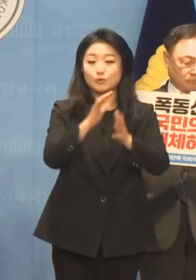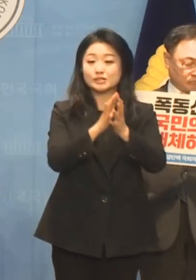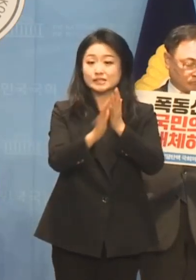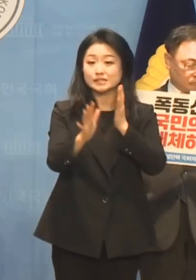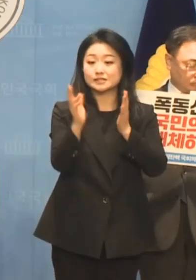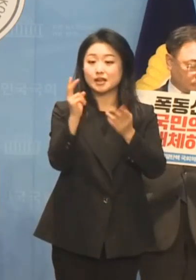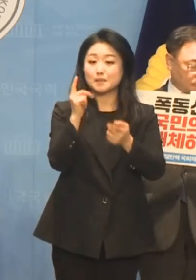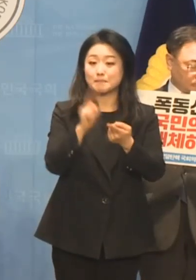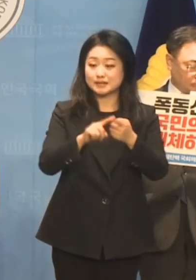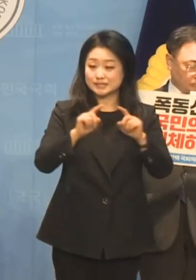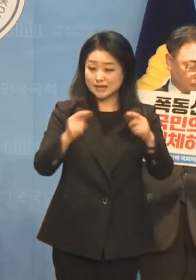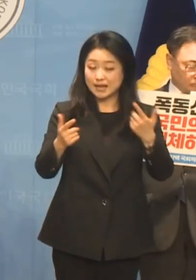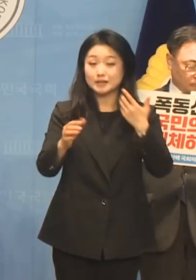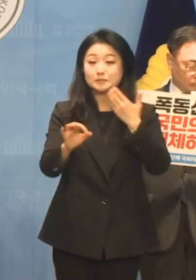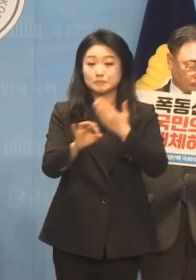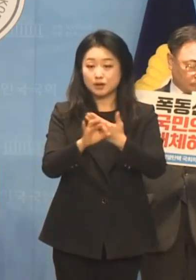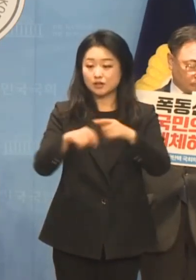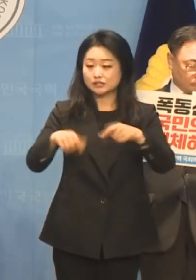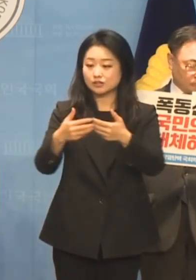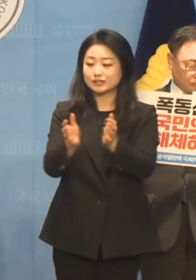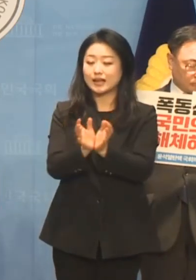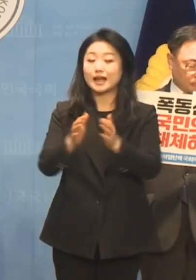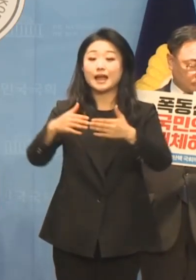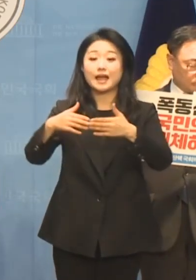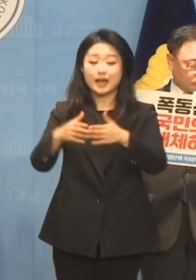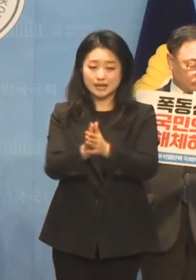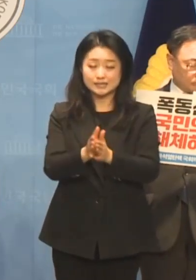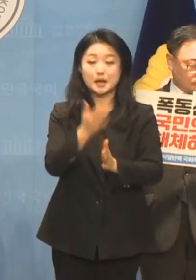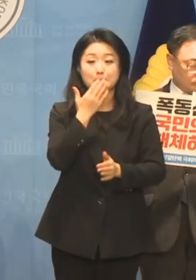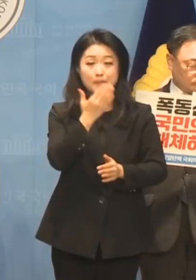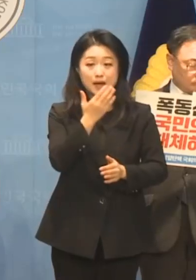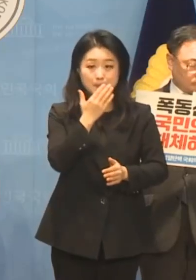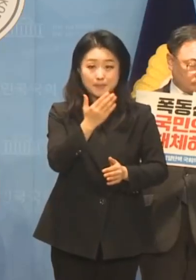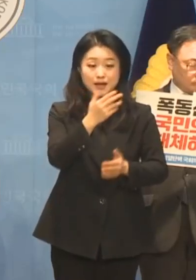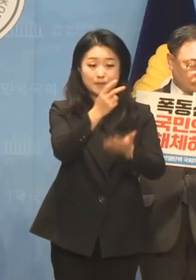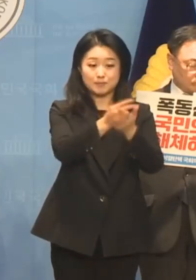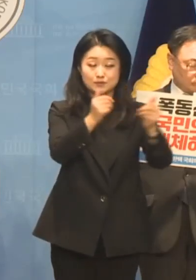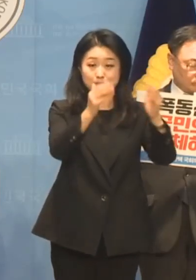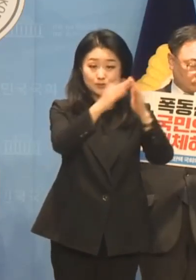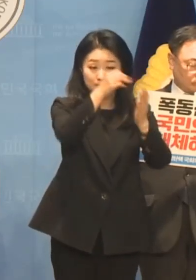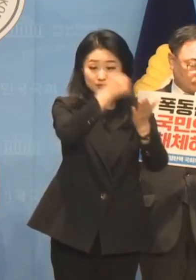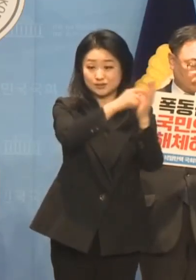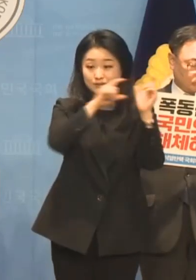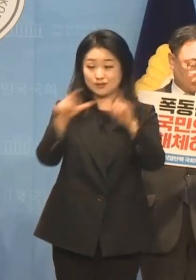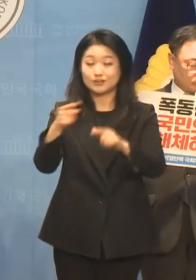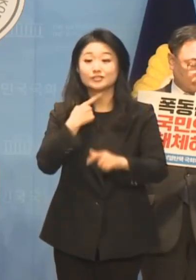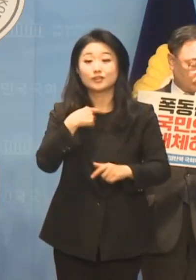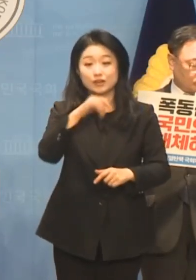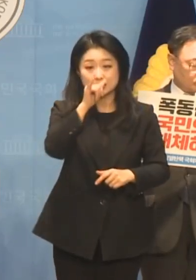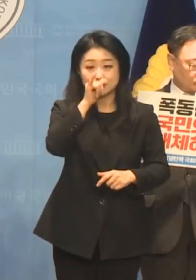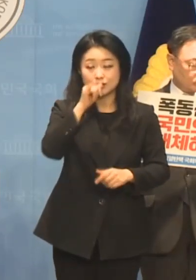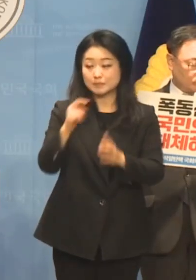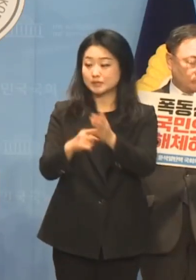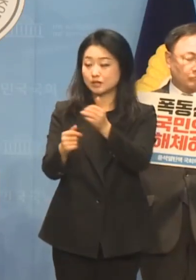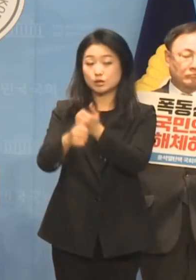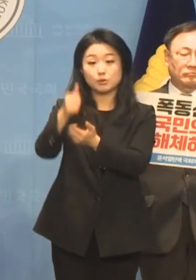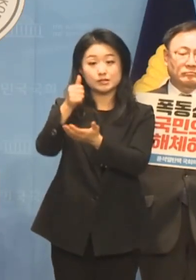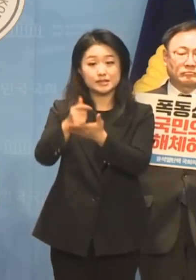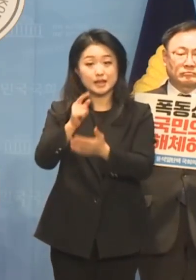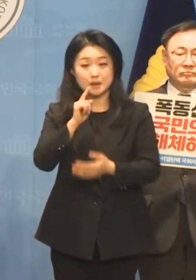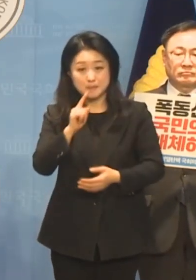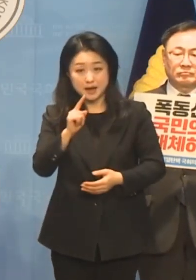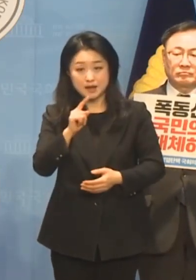질서에 위배된다면 정당 해산의 사유가 될 수 있다고 결정했습니다. 권영세 비대위원장의